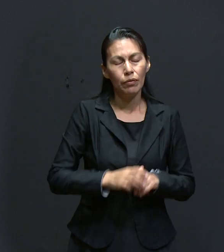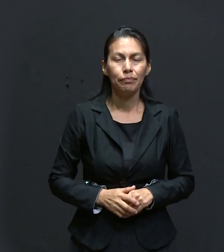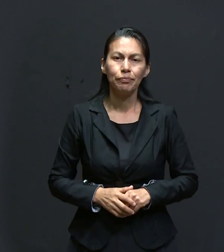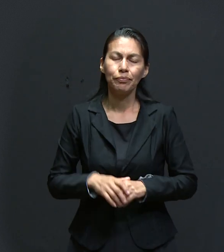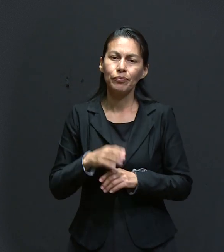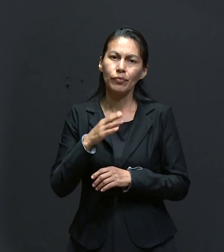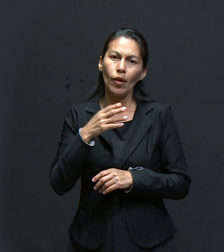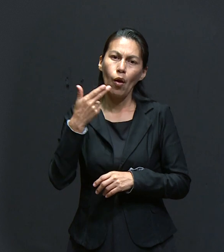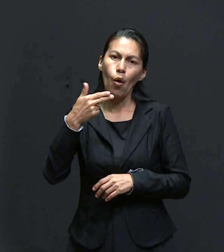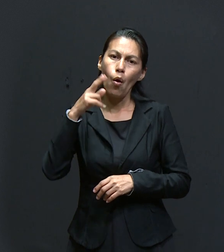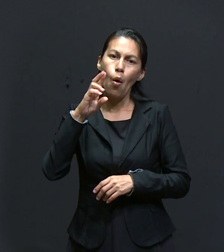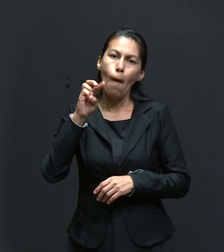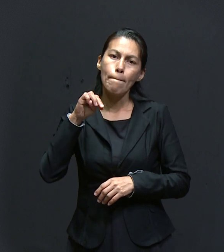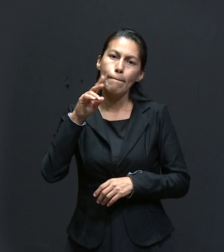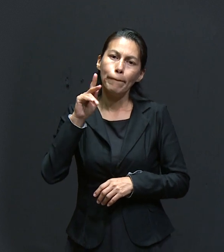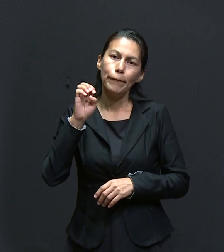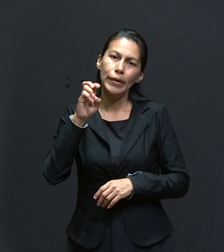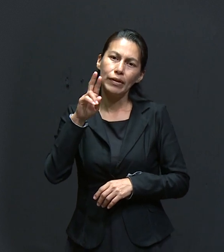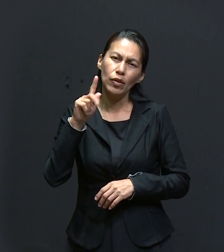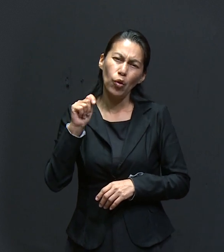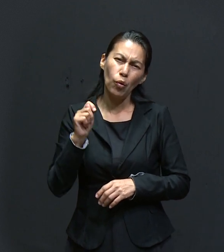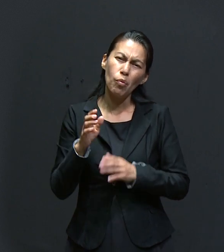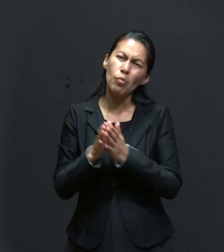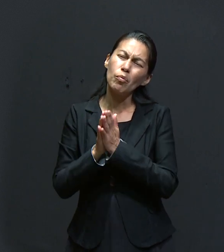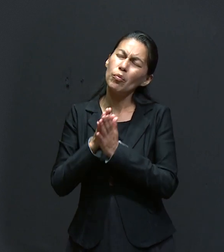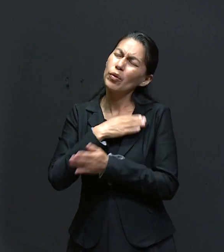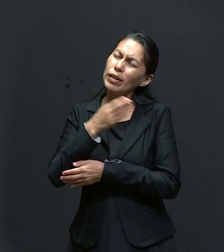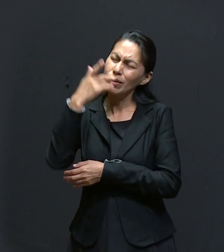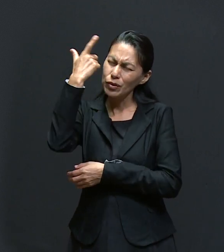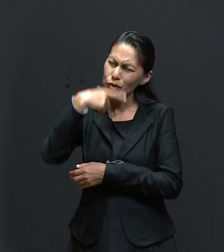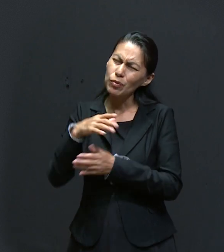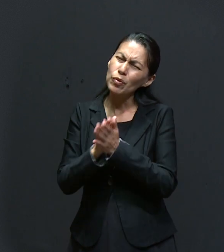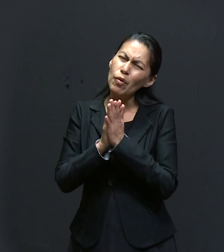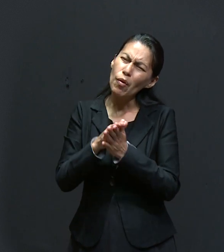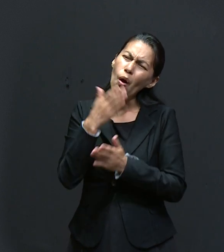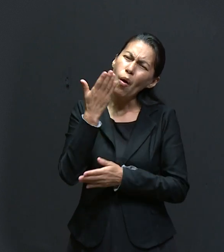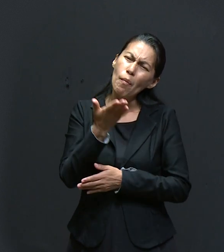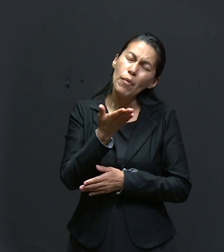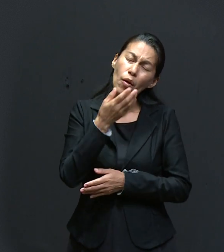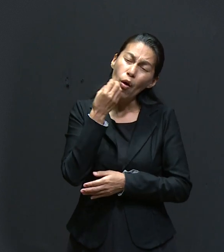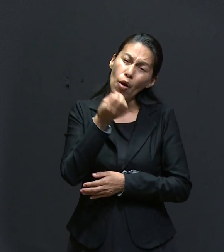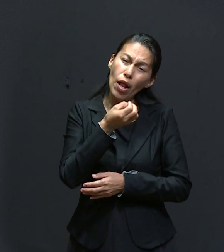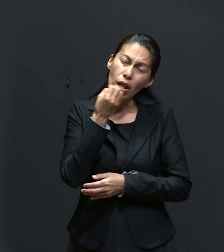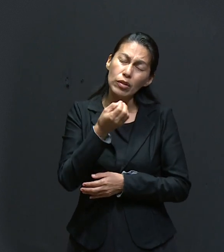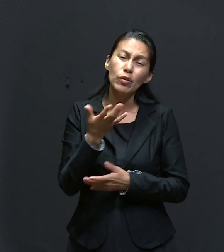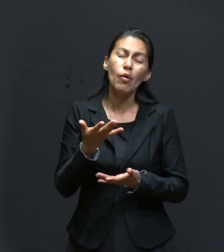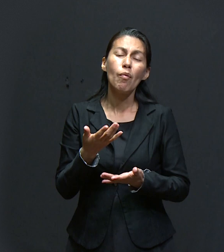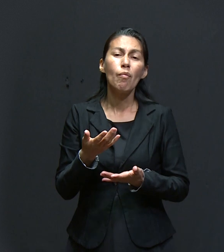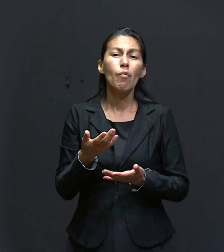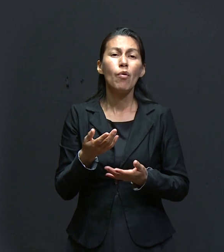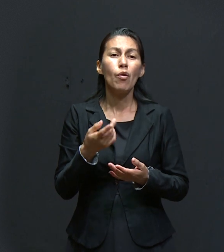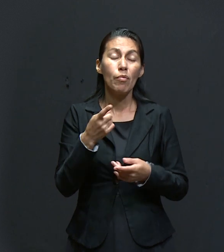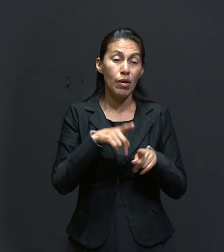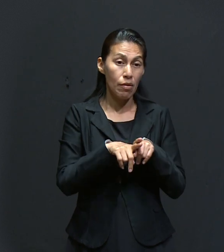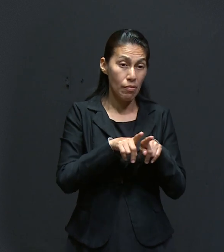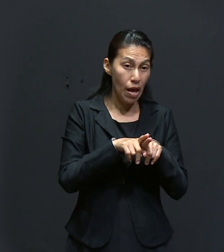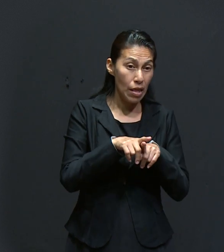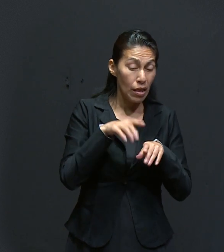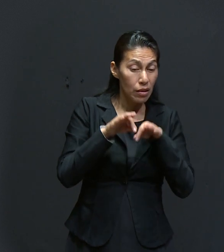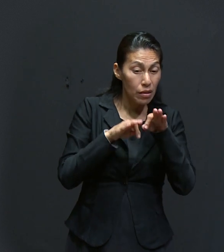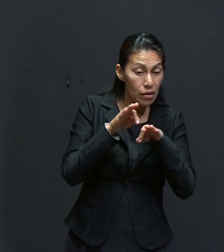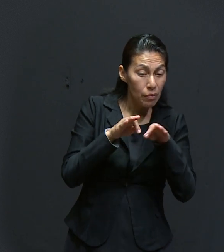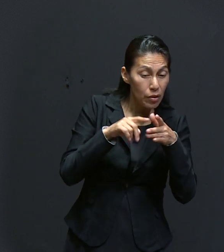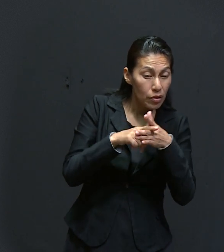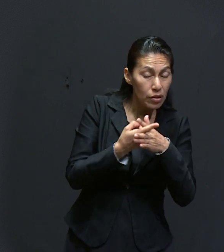pido por la salud de mi hermana ya que iniciará un tratamiento vamos a orar por tu hermana humberto gaviota